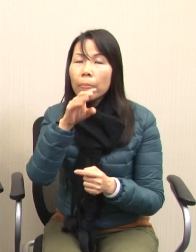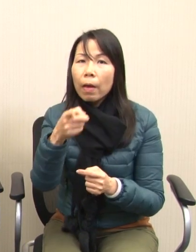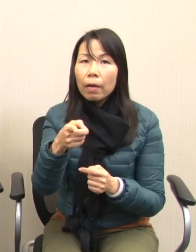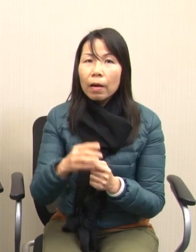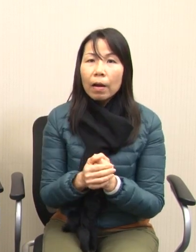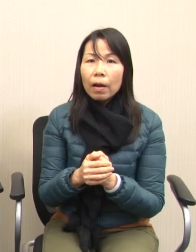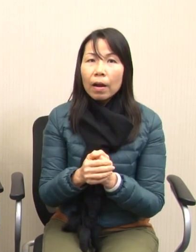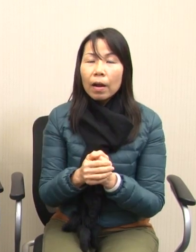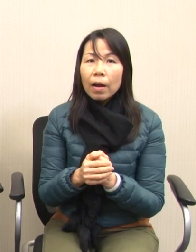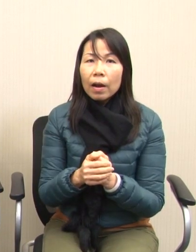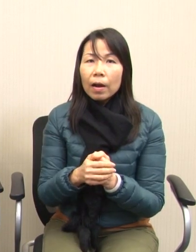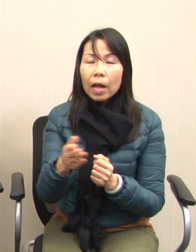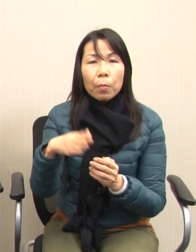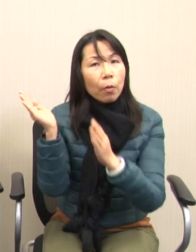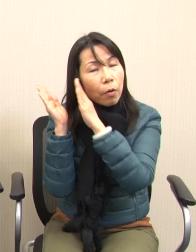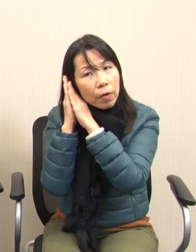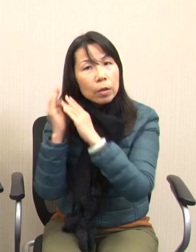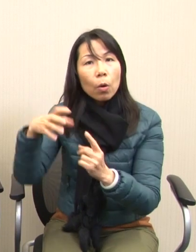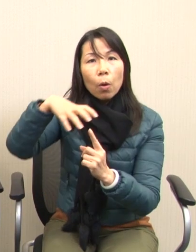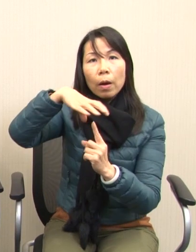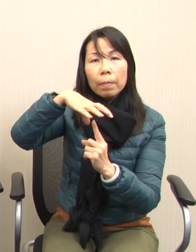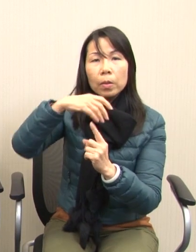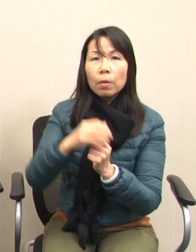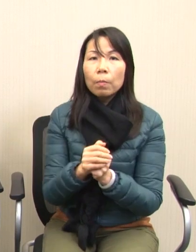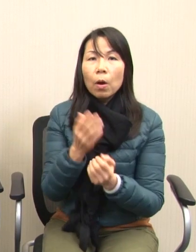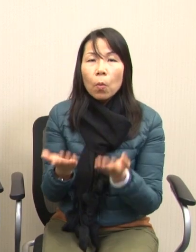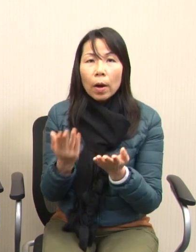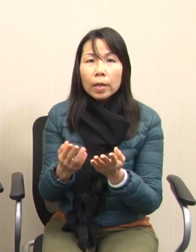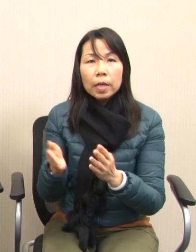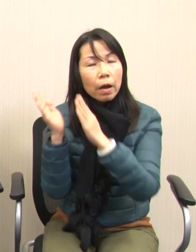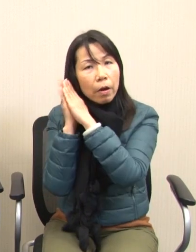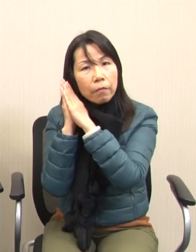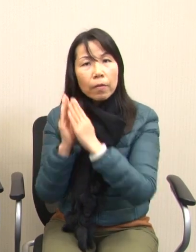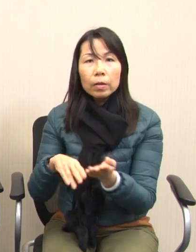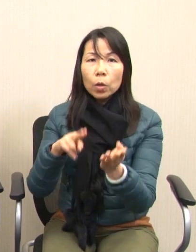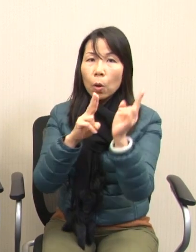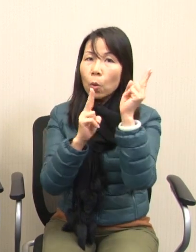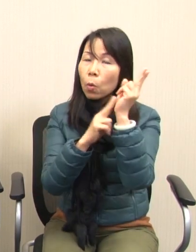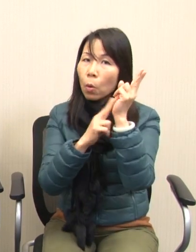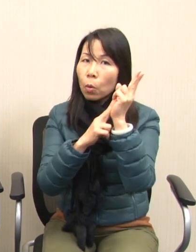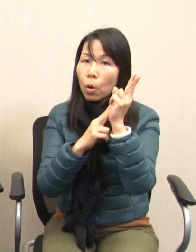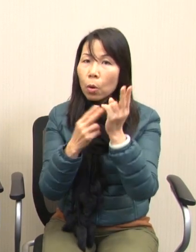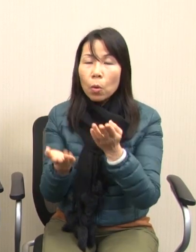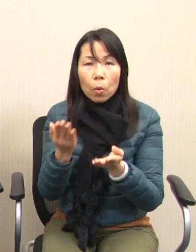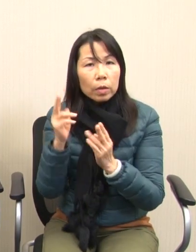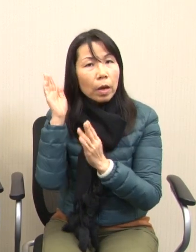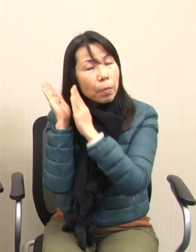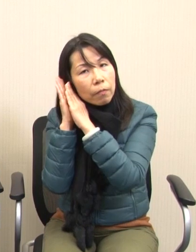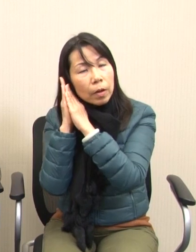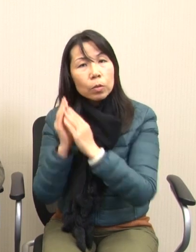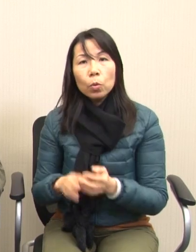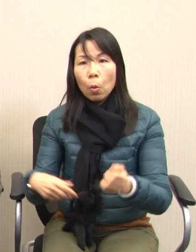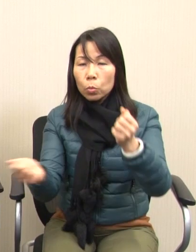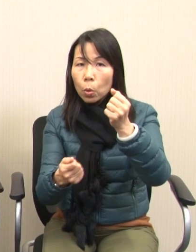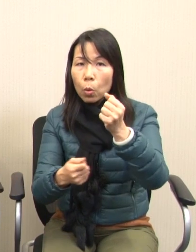你有冇瞓過金鐘？有冇瞓過呢個 旺角、銅鑼灣？ 銅鑼灣，咁你話俾我聽，我好